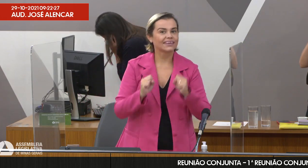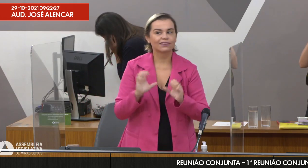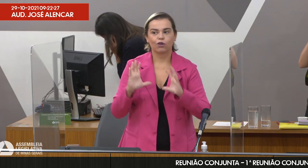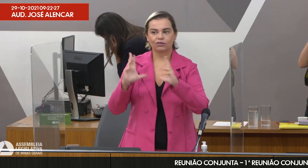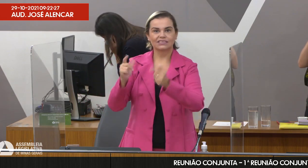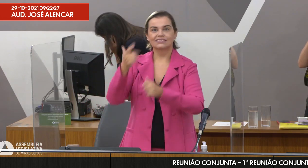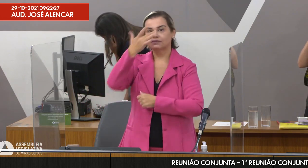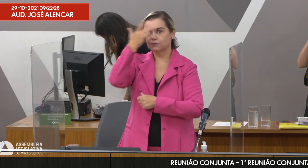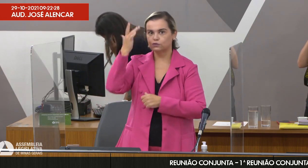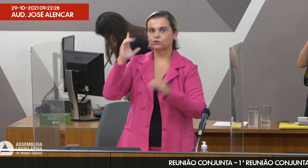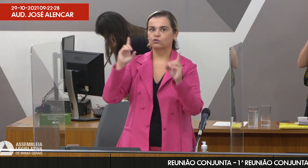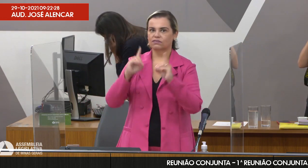para todo o país,